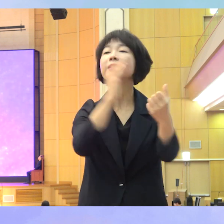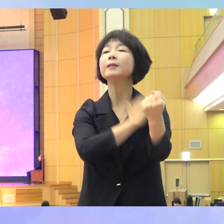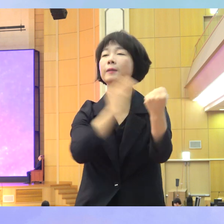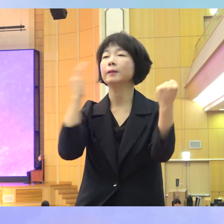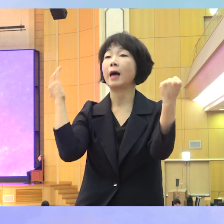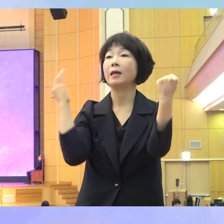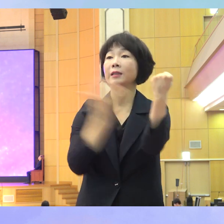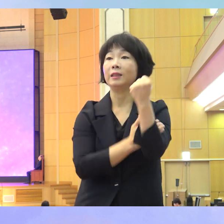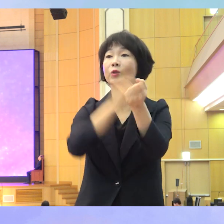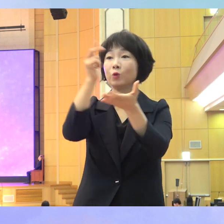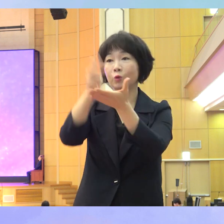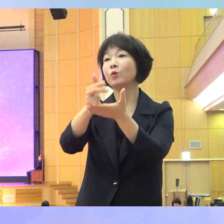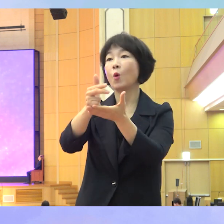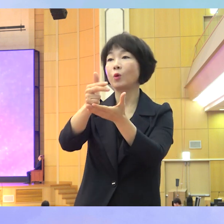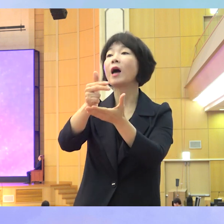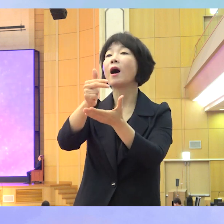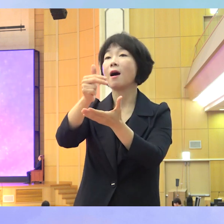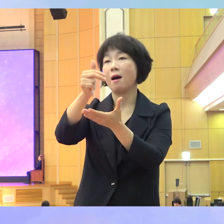강하고 능하신